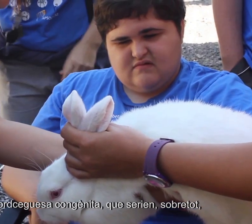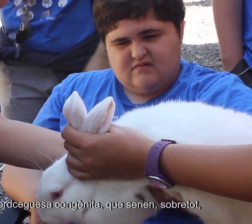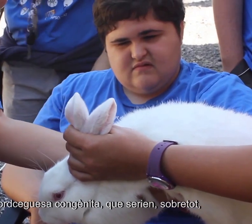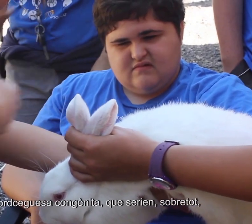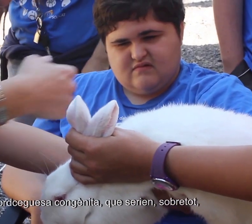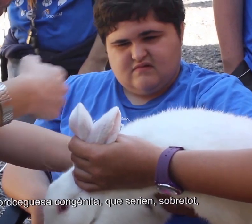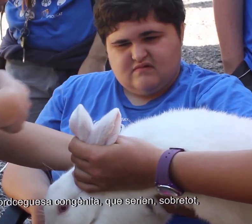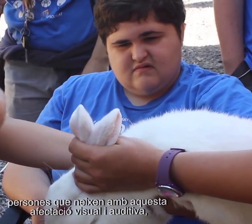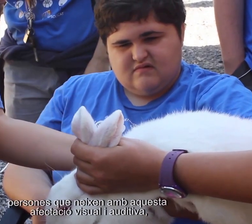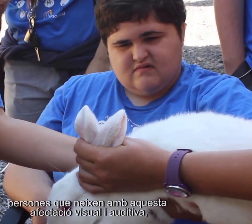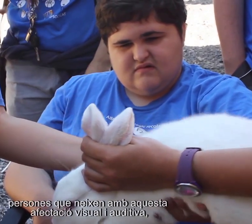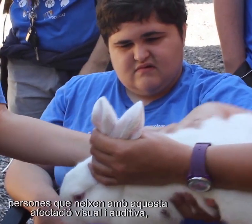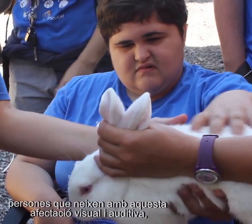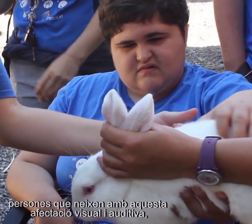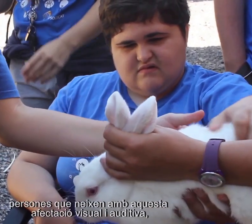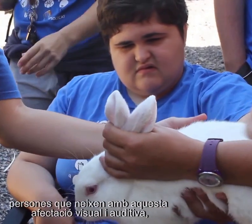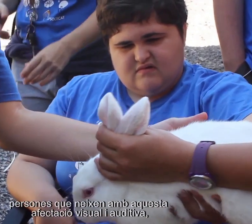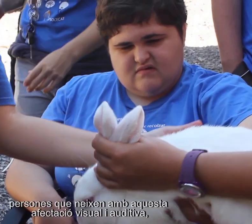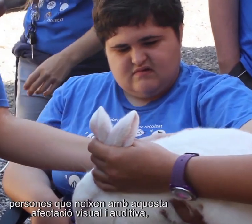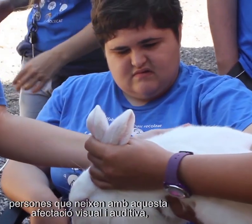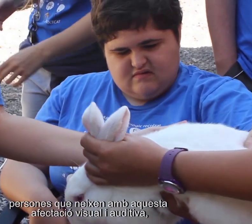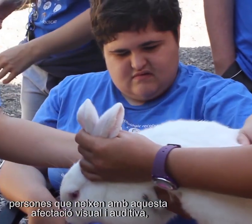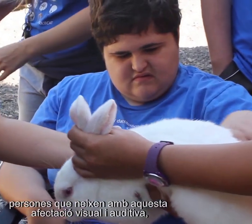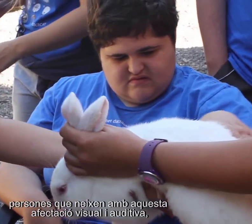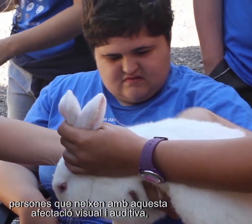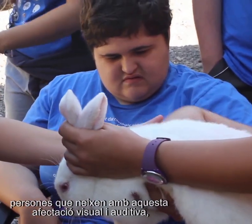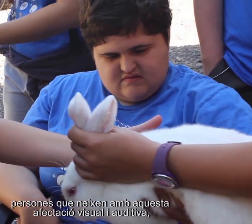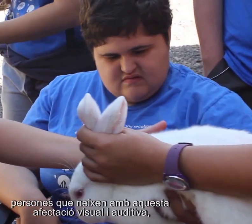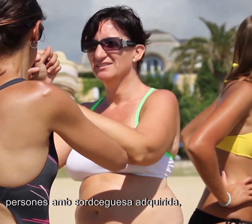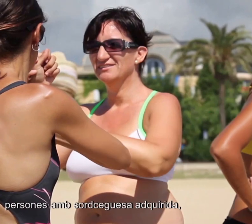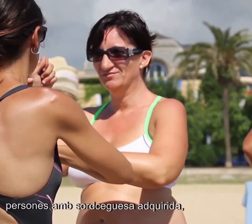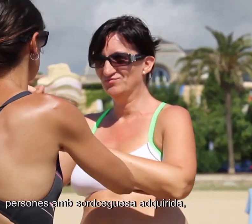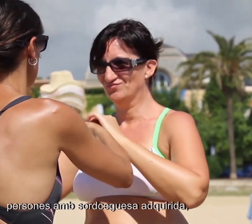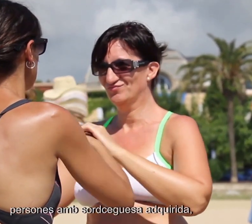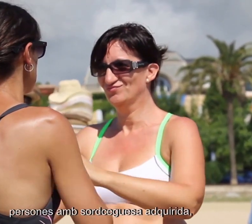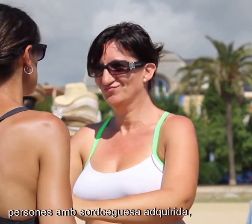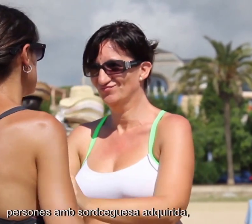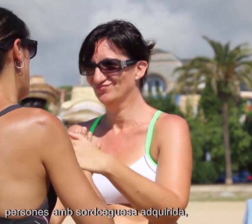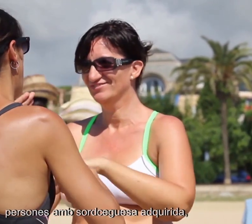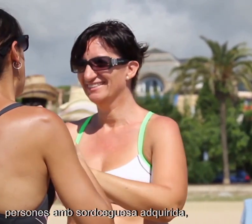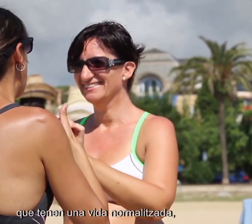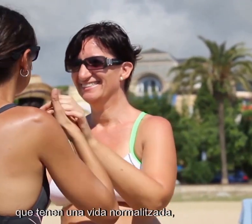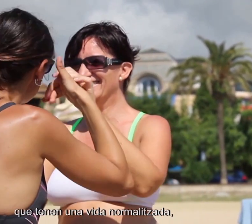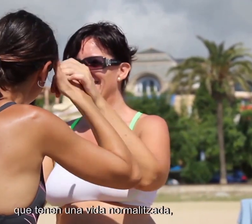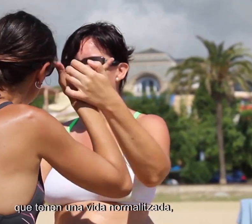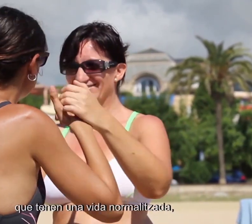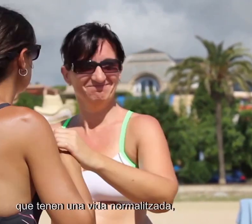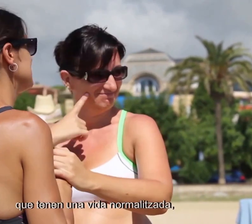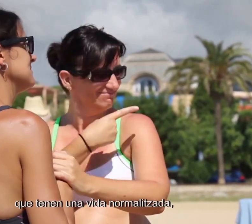congènita, que serien sobretot persones que neixen amb aquesta afectació visual i auditiva, persones amb sordcega adquirida, que vol dir que tenen una vida